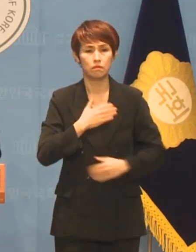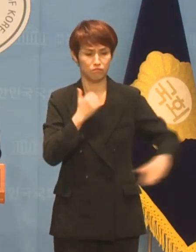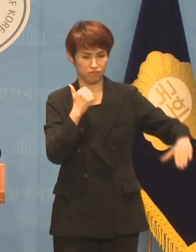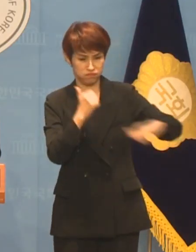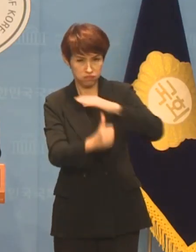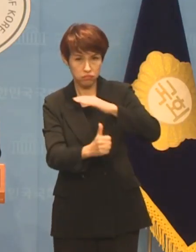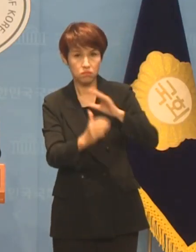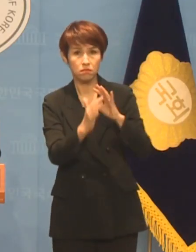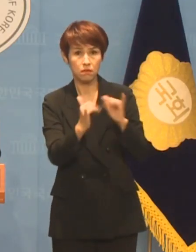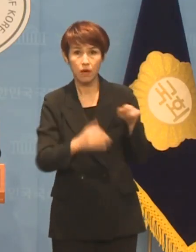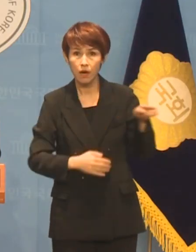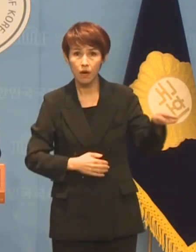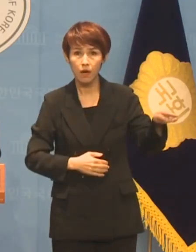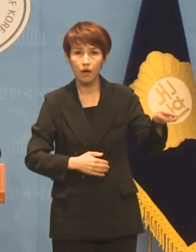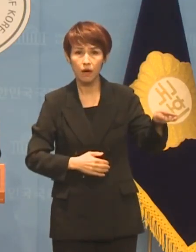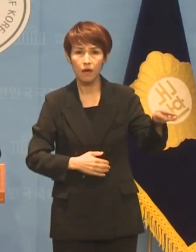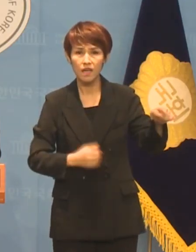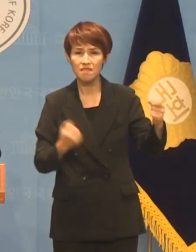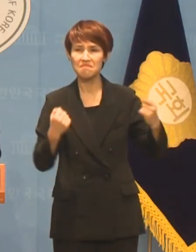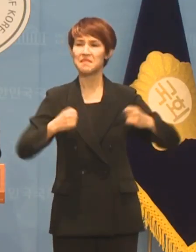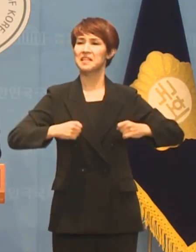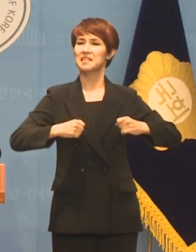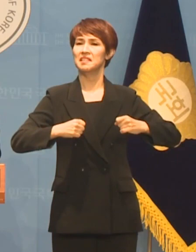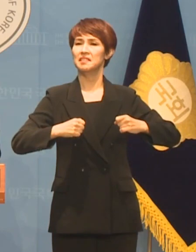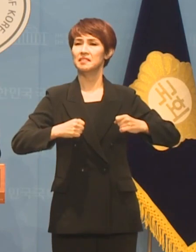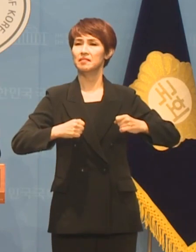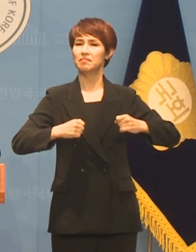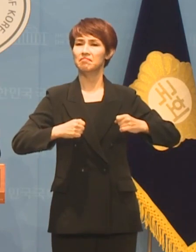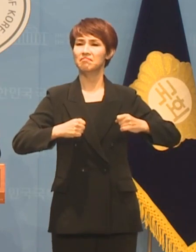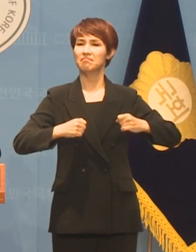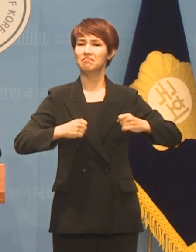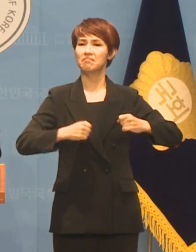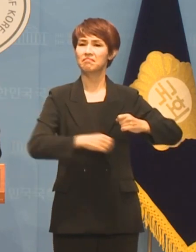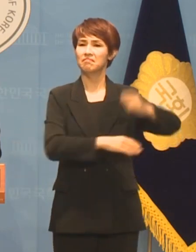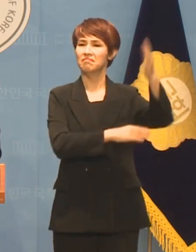가해자는 덕의양양 개선장군 행세를 하며